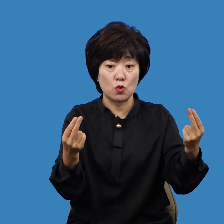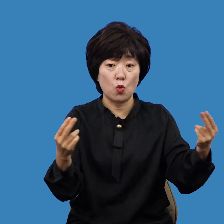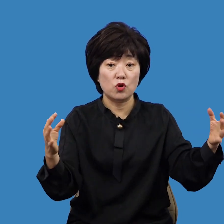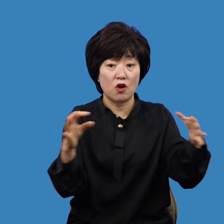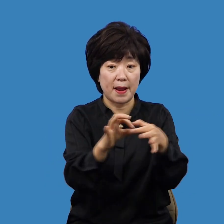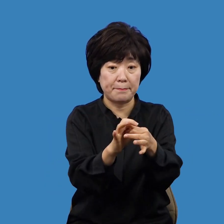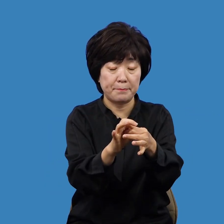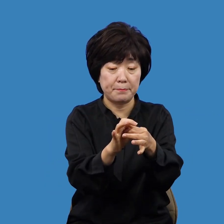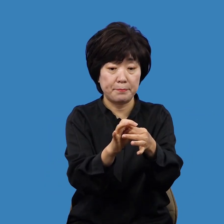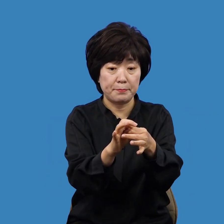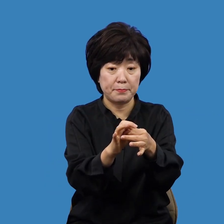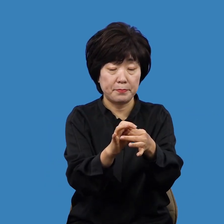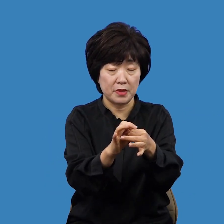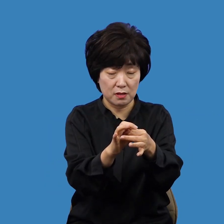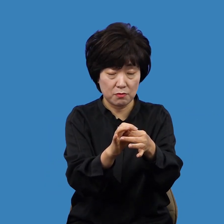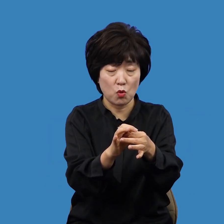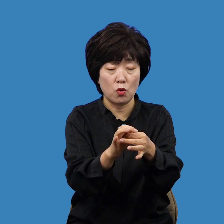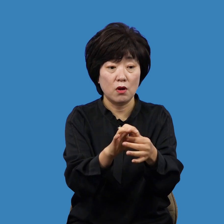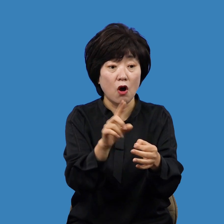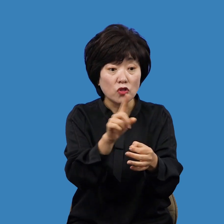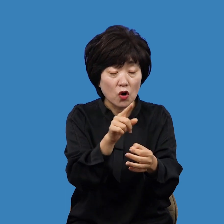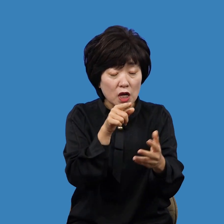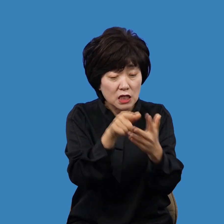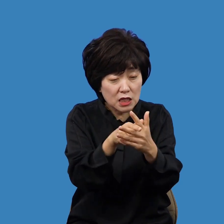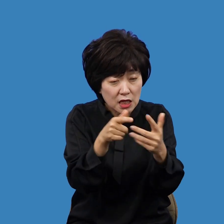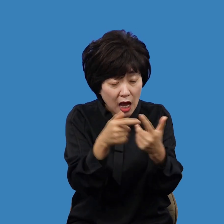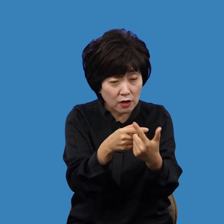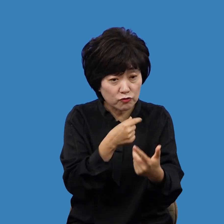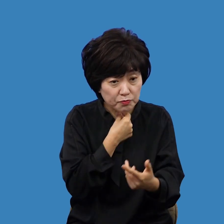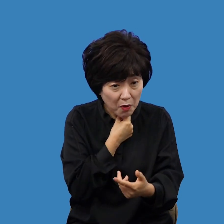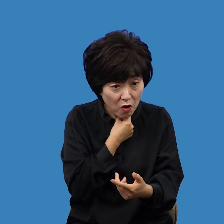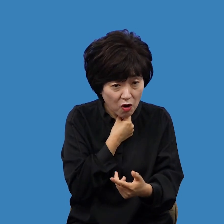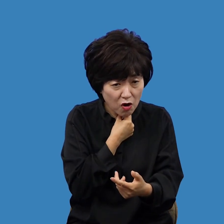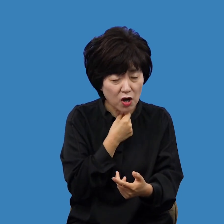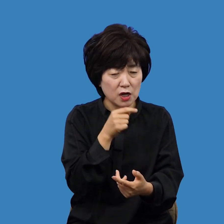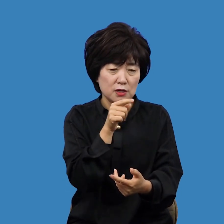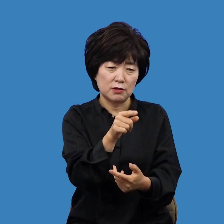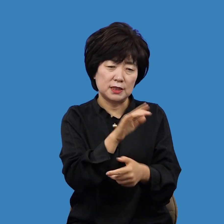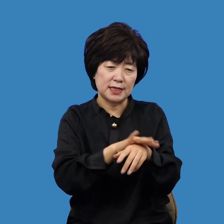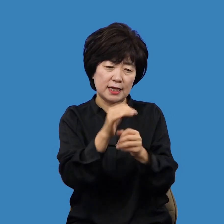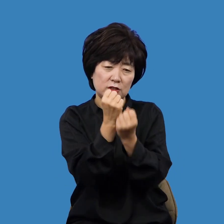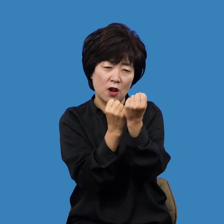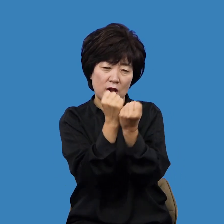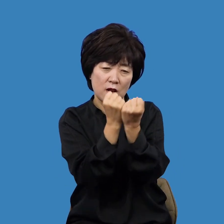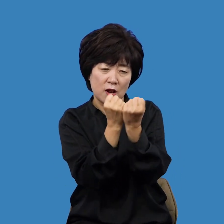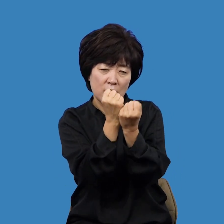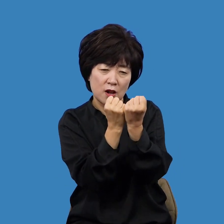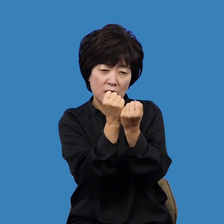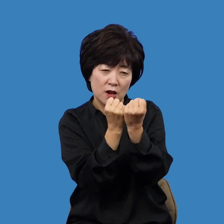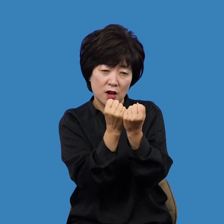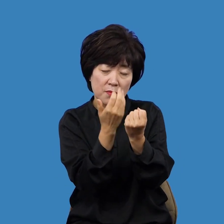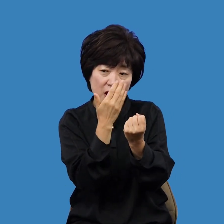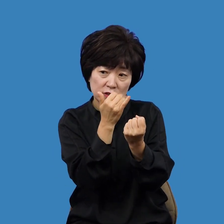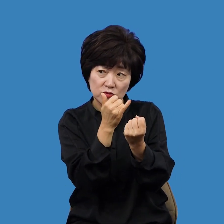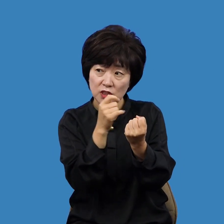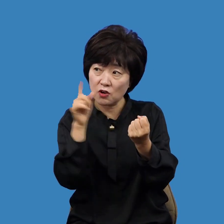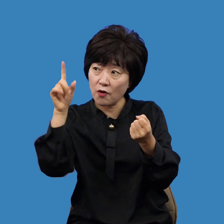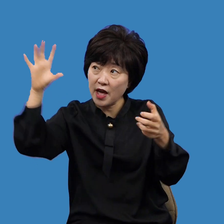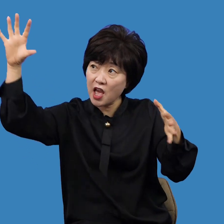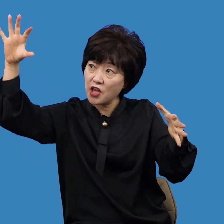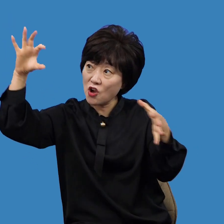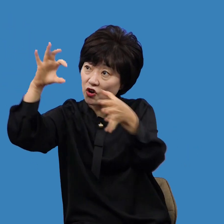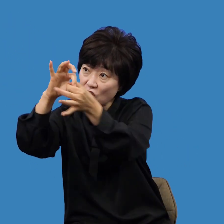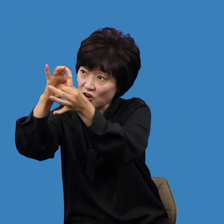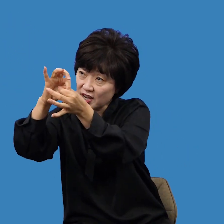뭐냐면 어떤 걸 하나 이해하려면 그것이 무엇인지를 잘 설명할 수 있는 어떤 컨셉에다가 결합을 시켜줘야 이게